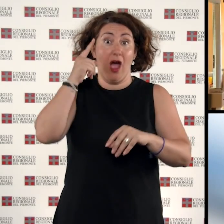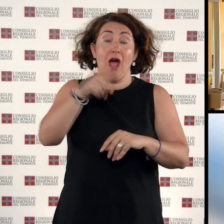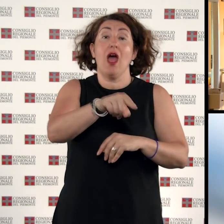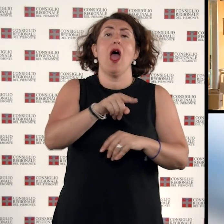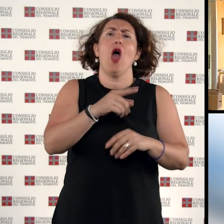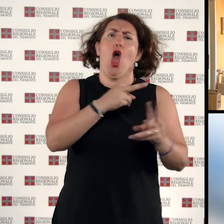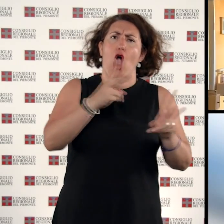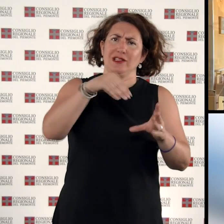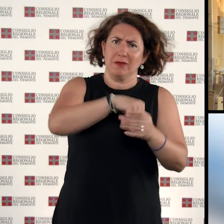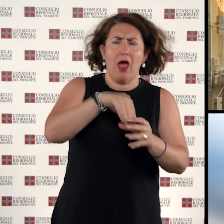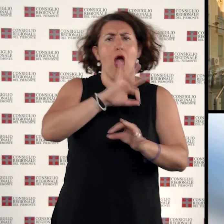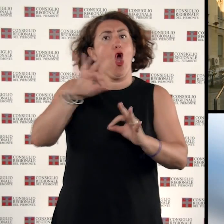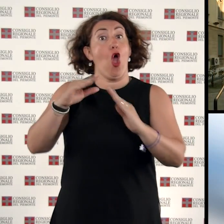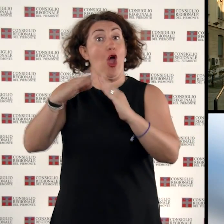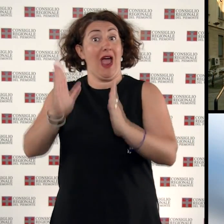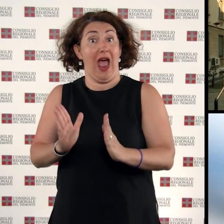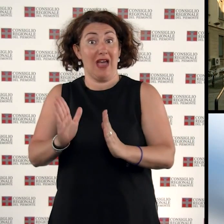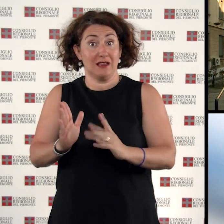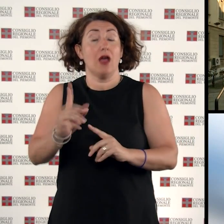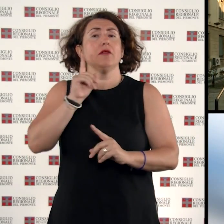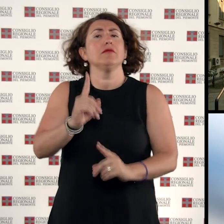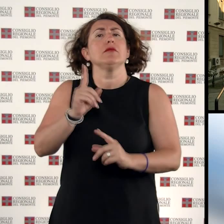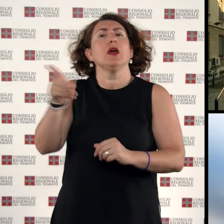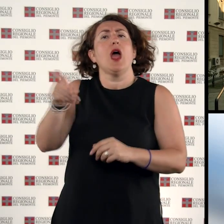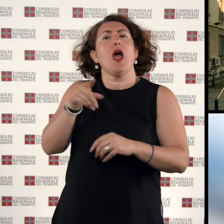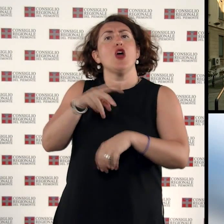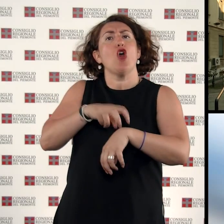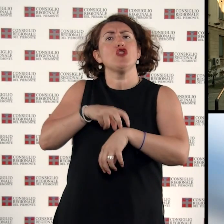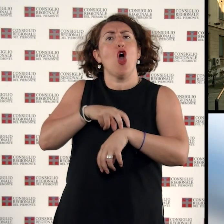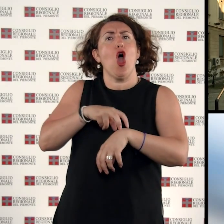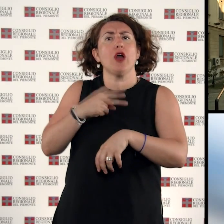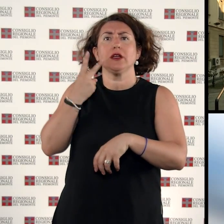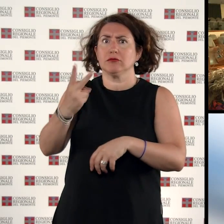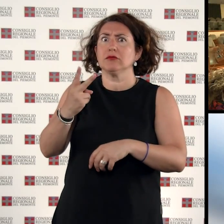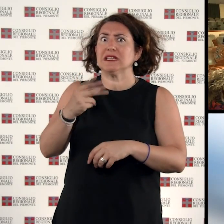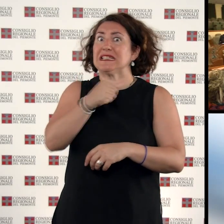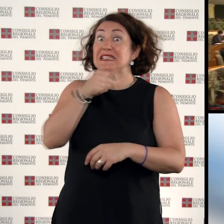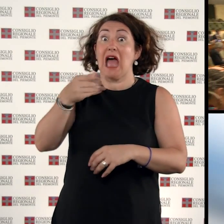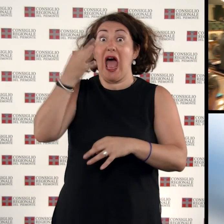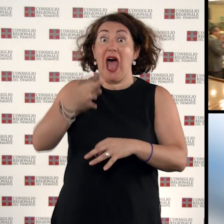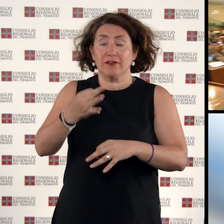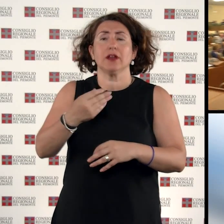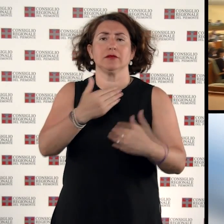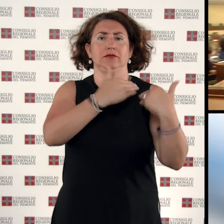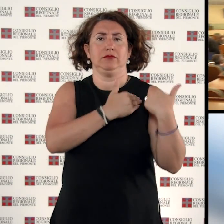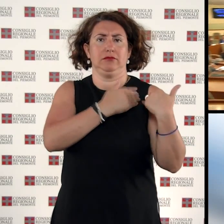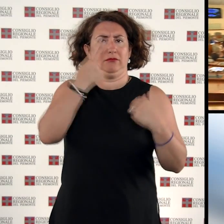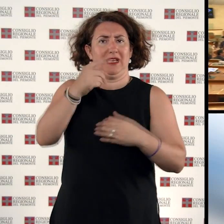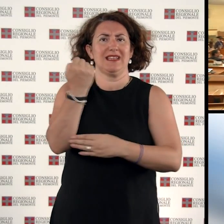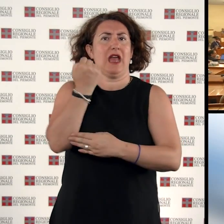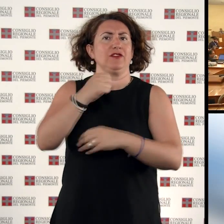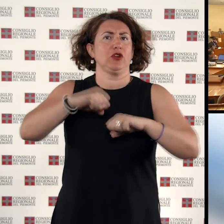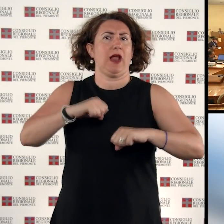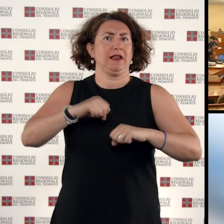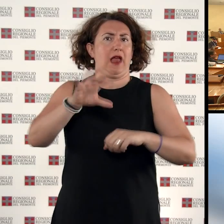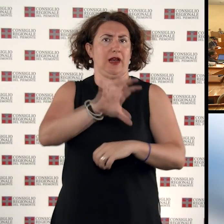che domiciliare, si è ritenuto indispensabile dai medici e a carico del Servizio Sanitario Regionale. La legge prevede una spesa di 200.000 euro